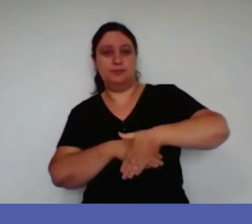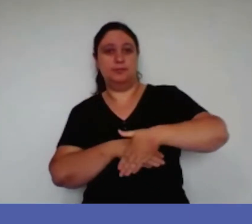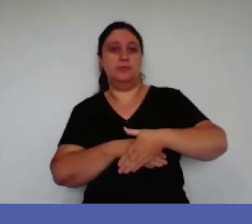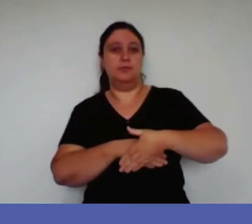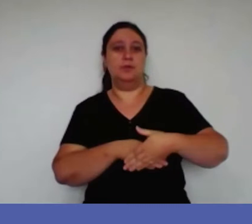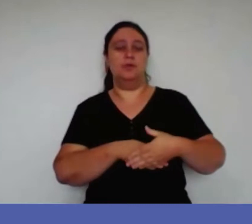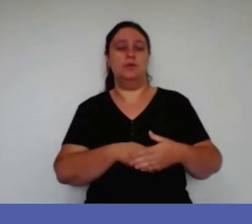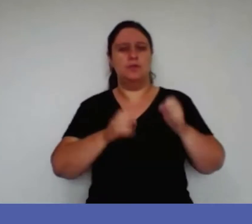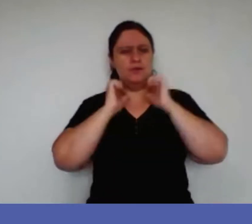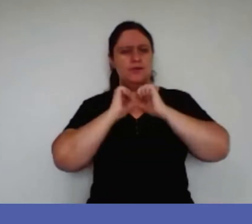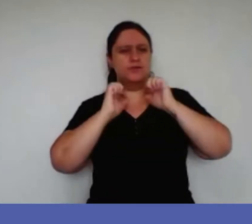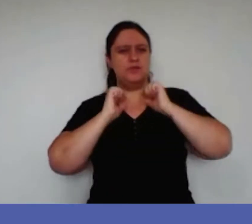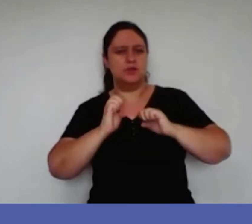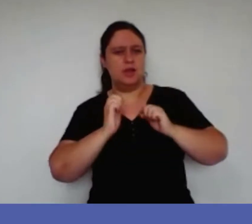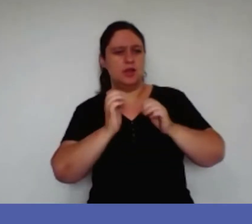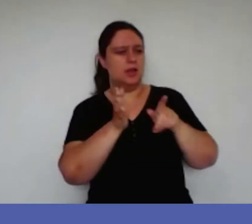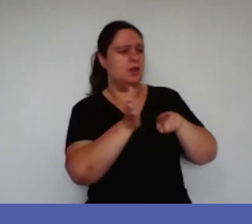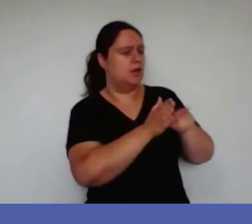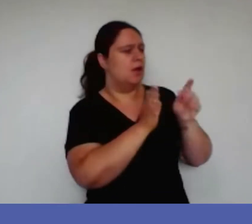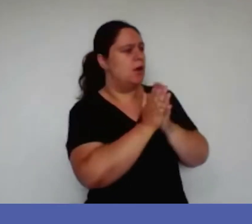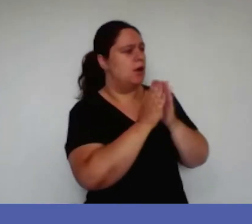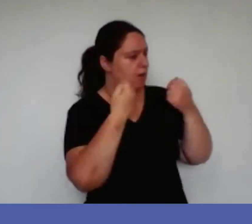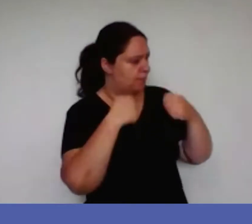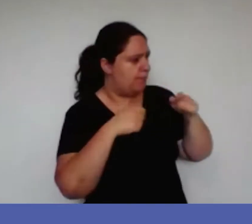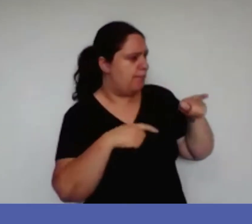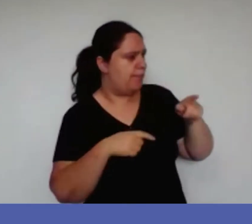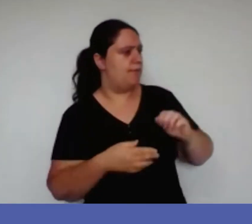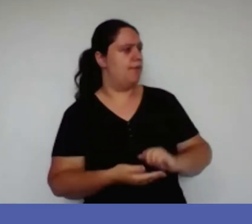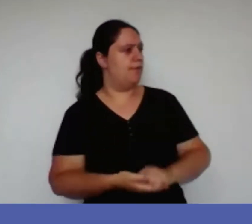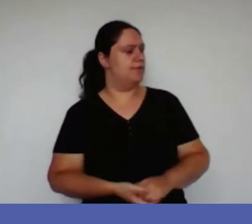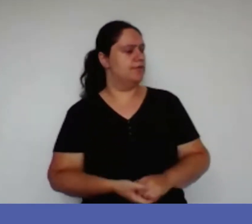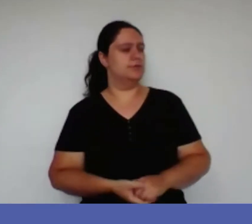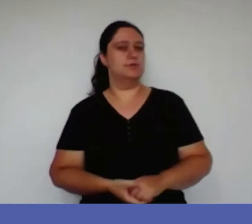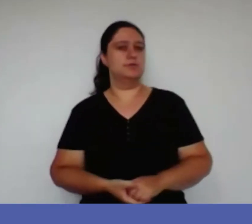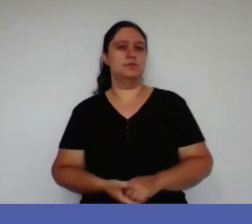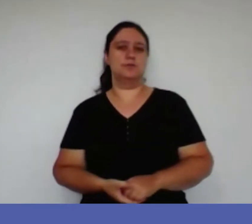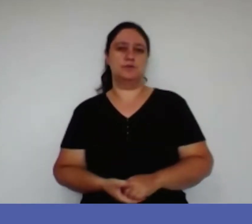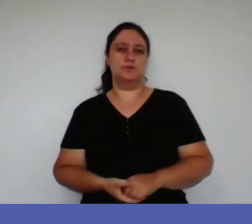posso orar por você, não é isso? Liderar a igreja